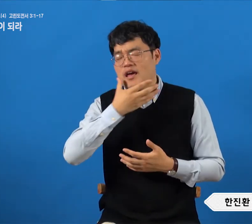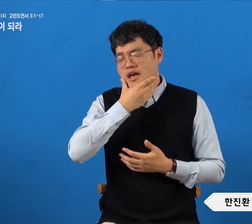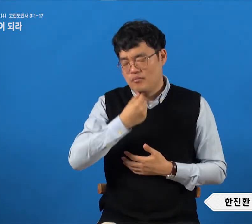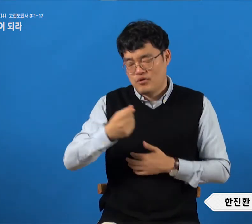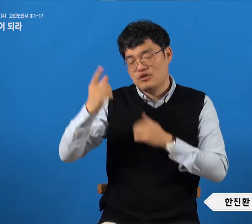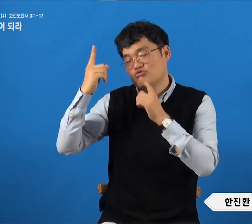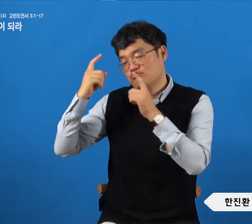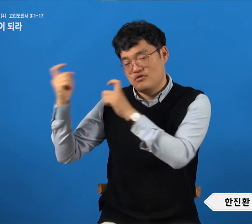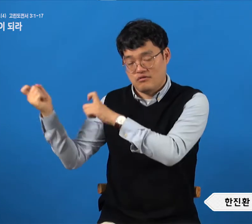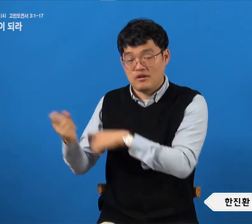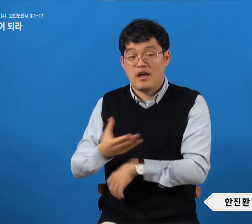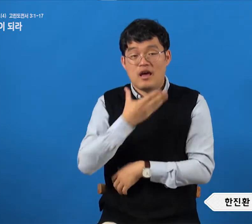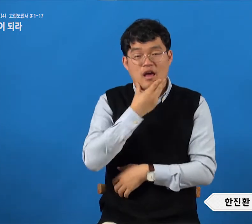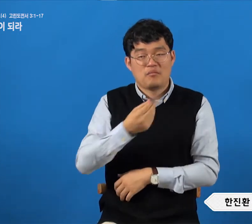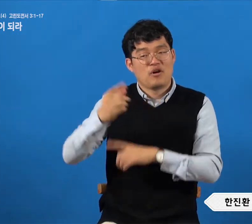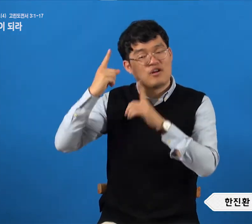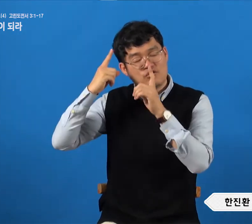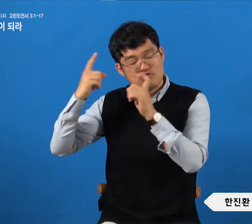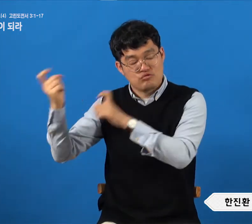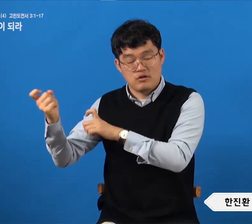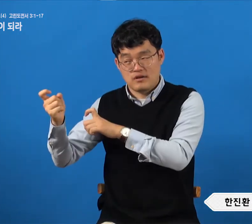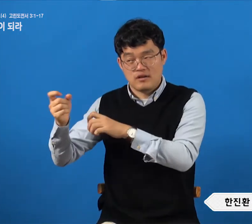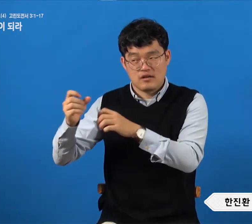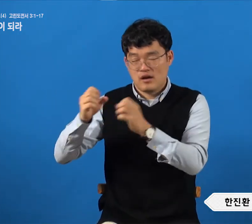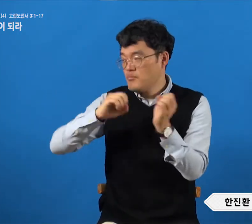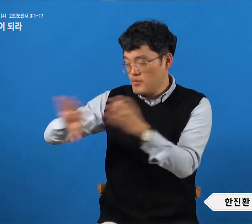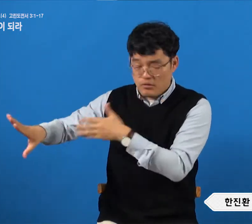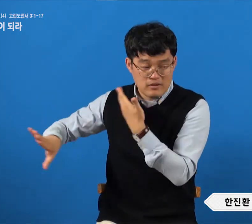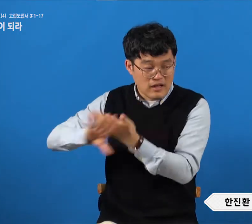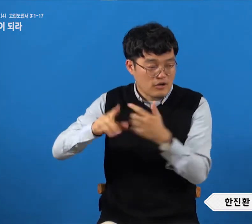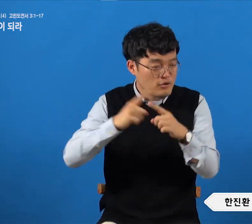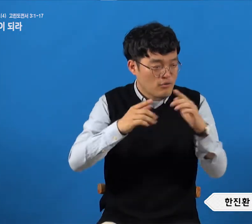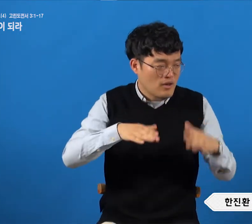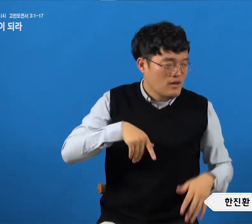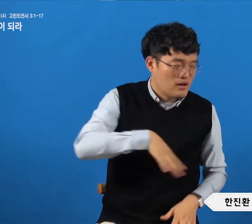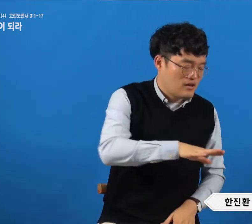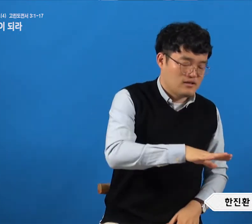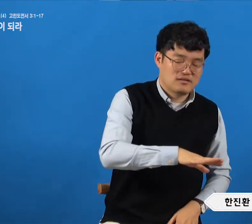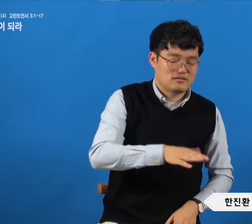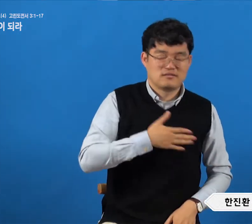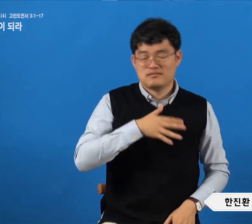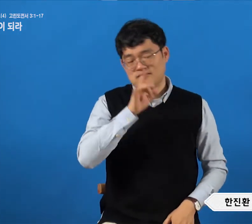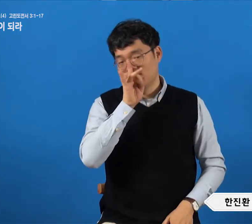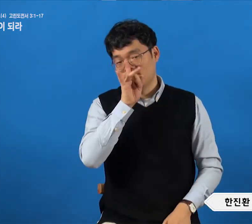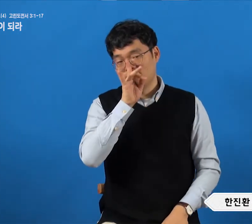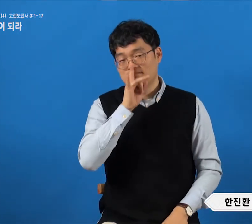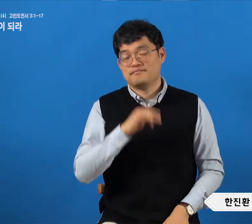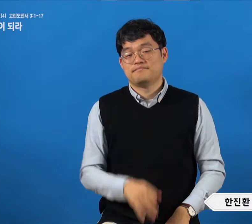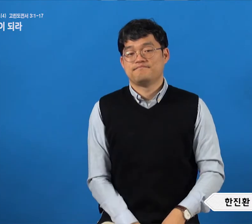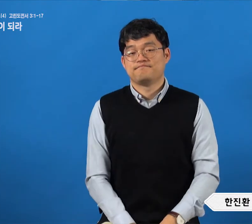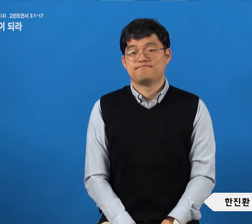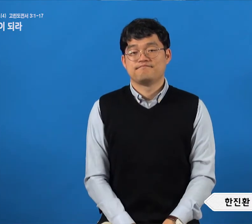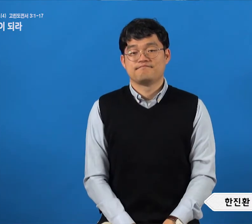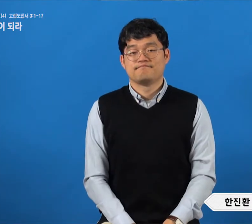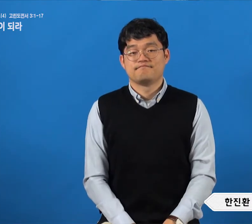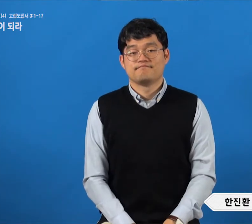추억들입니다. 그 행복한 추억들을 뿌리치고 제가 다른 데 어디로 가겠습니까?